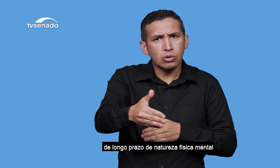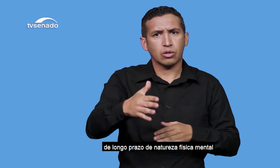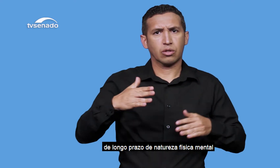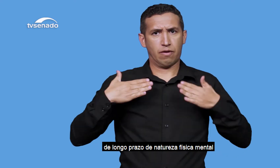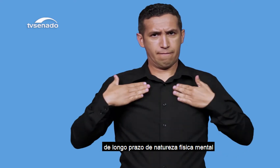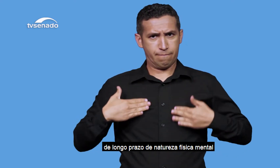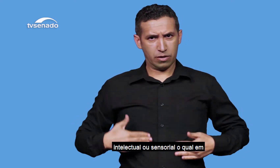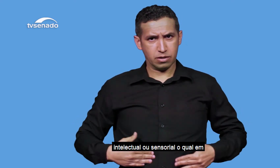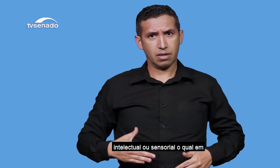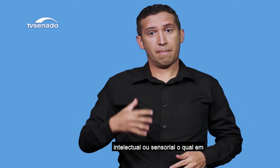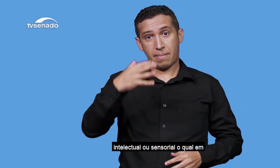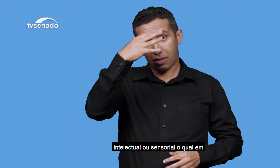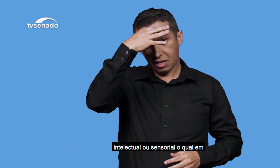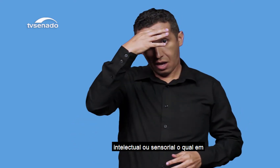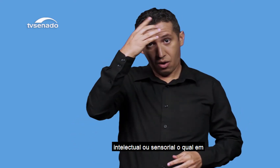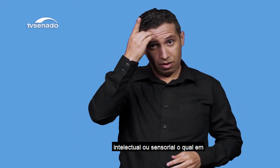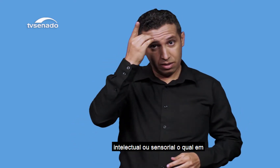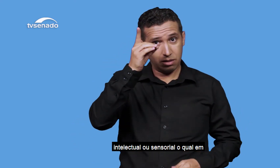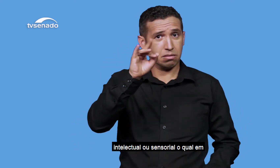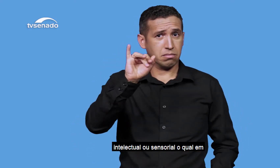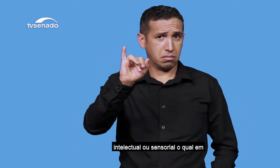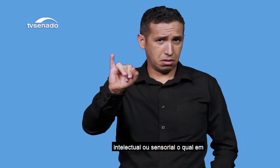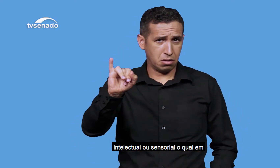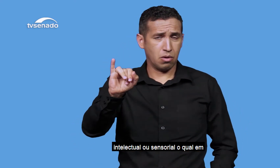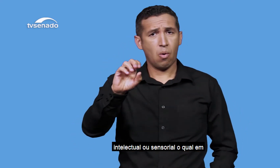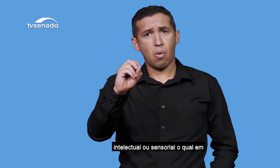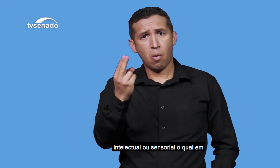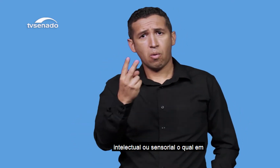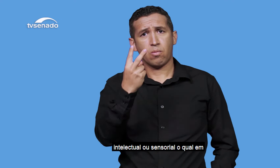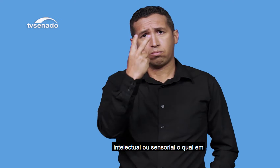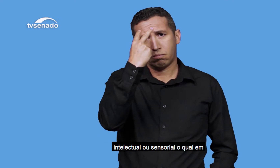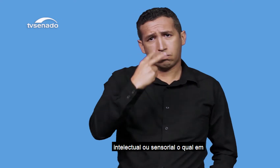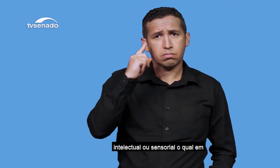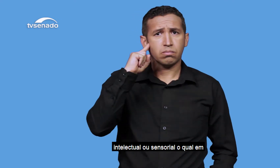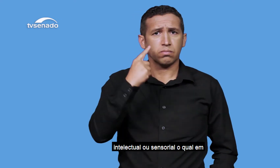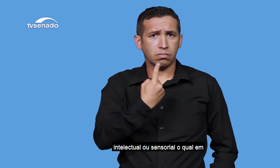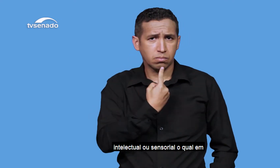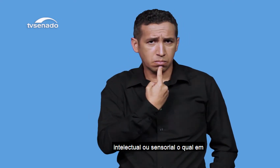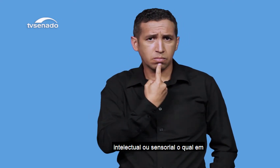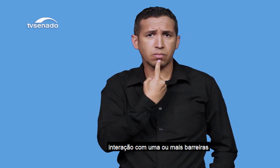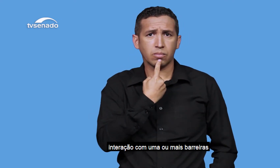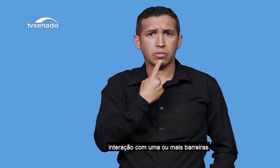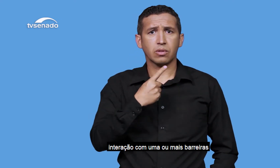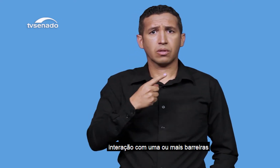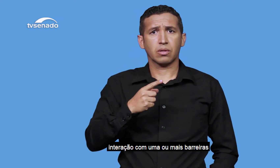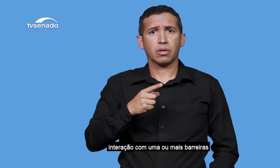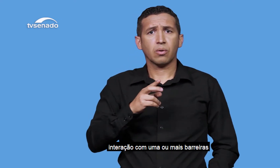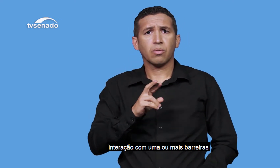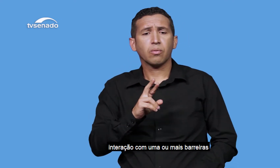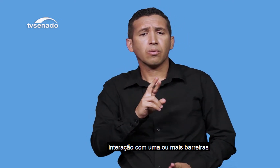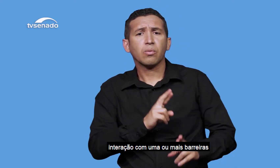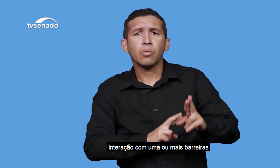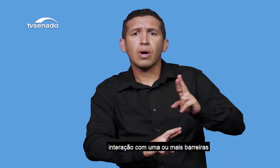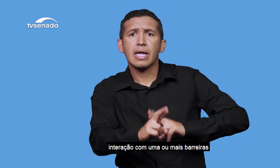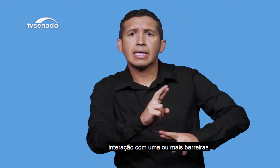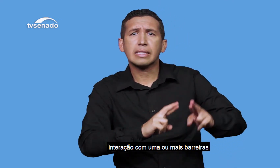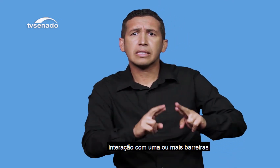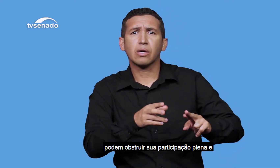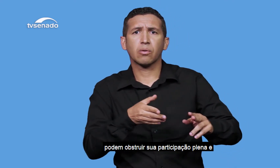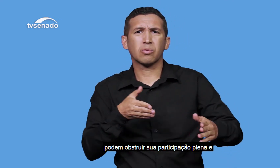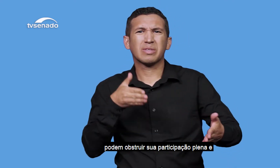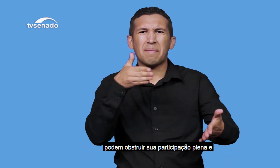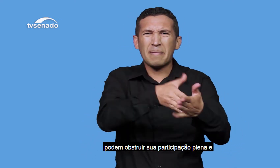física mental intelectual ou sensorial o qual em interação com uma ou mais